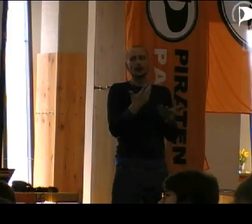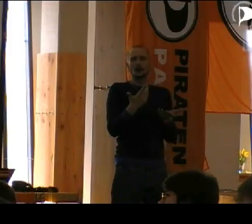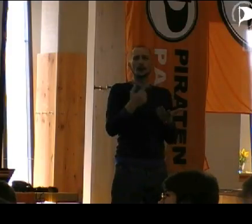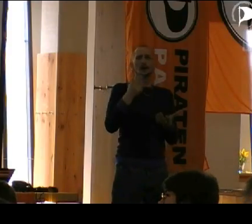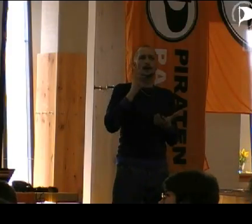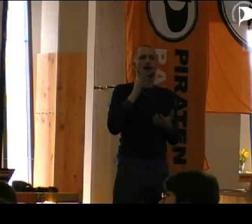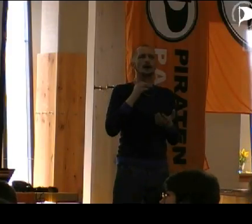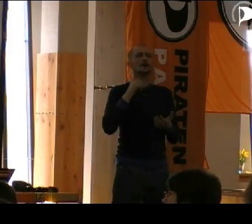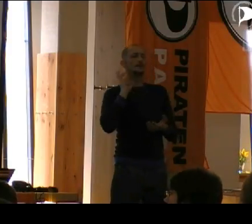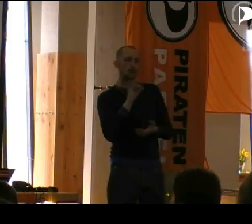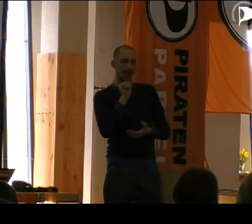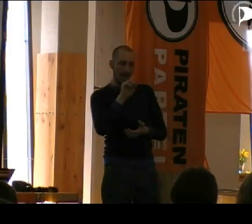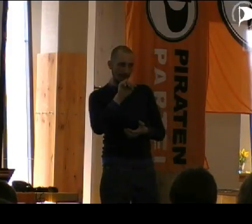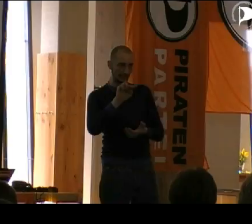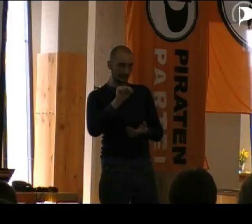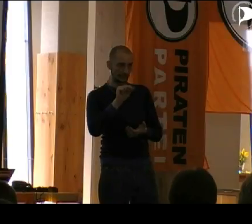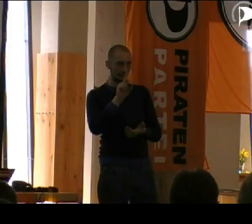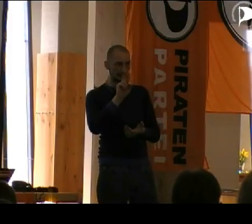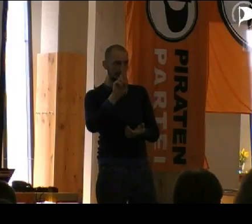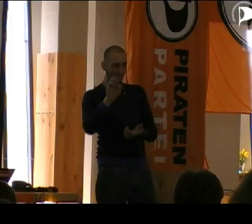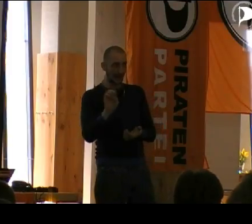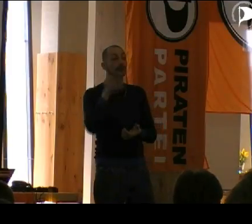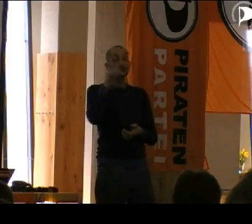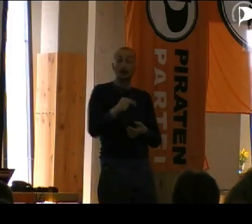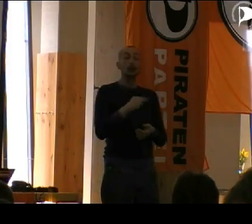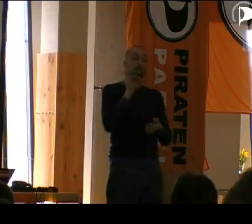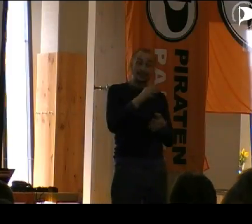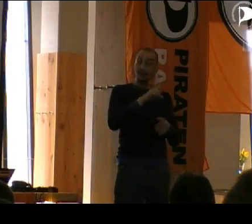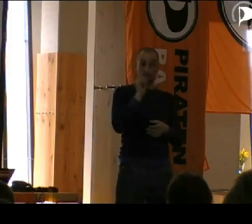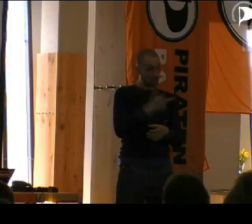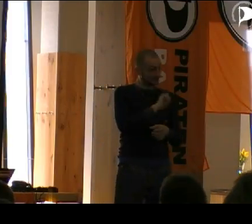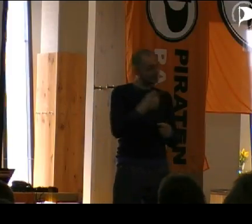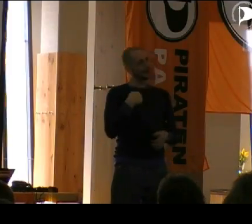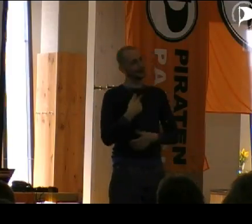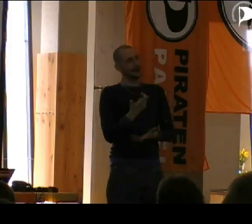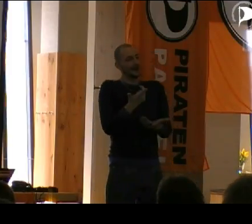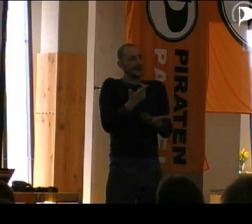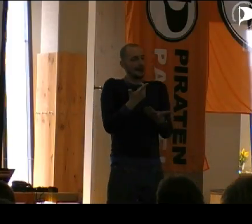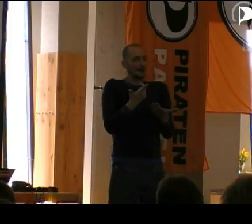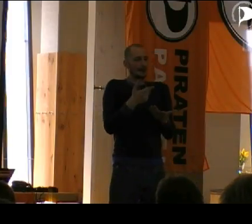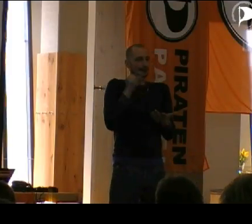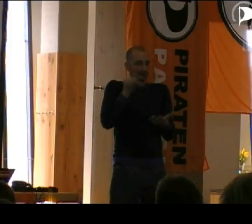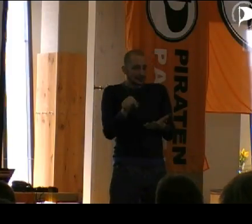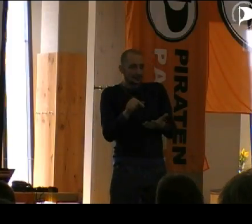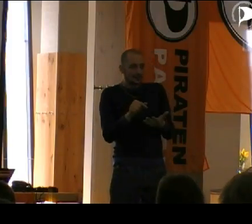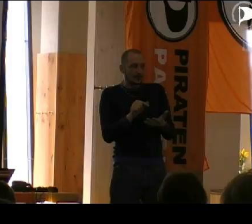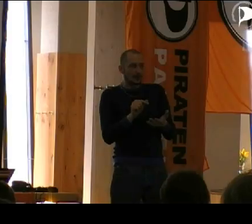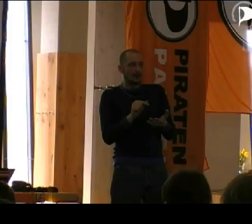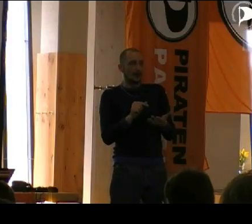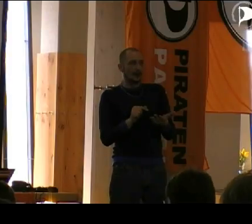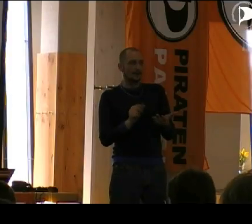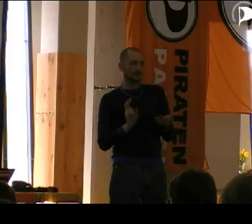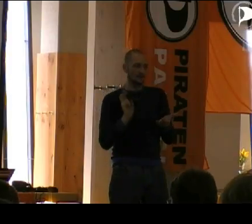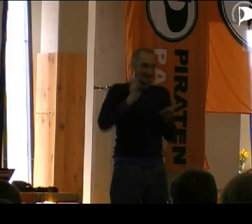ist es zum glück nicht wirklich gekommen das heißt ich war in der glücklichen lage nicht möglich in seine fußstapfen springen zu müssen